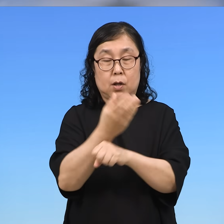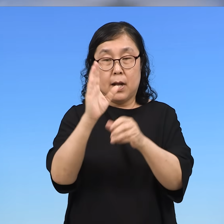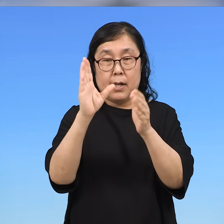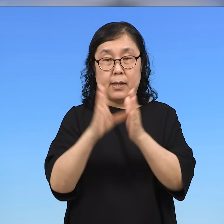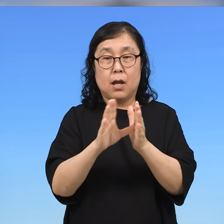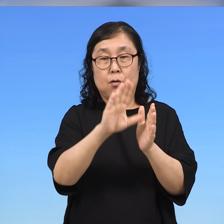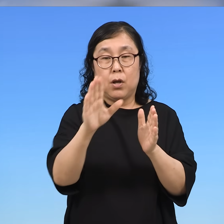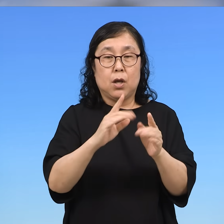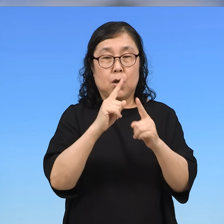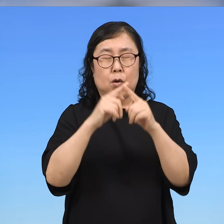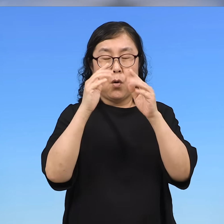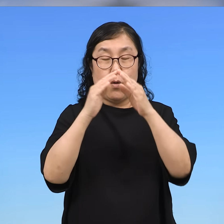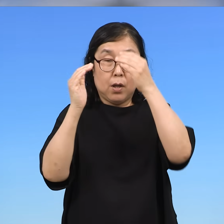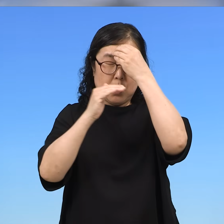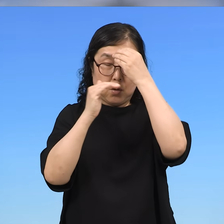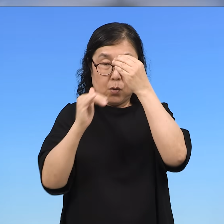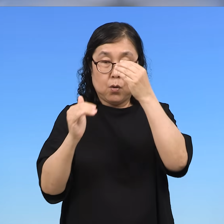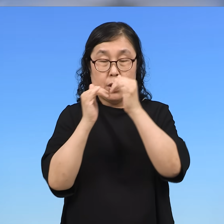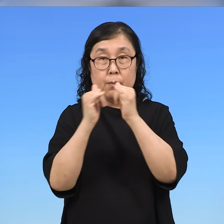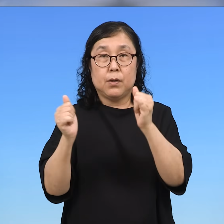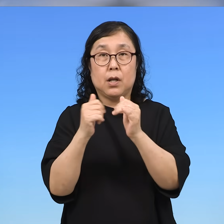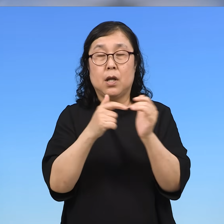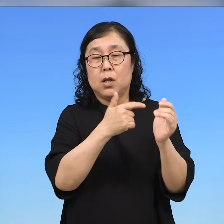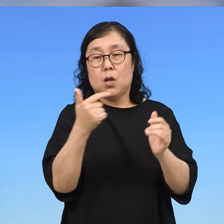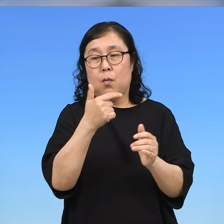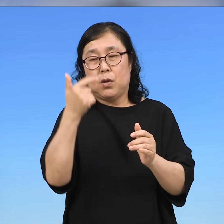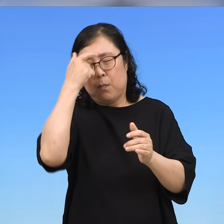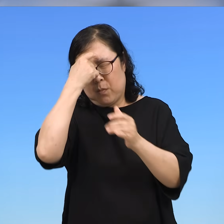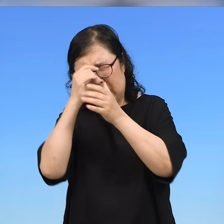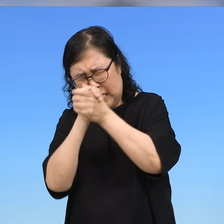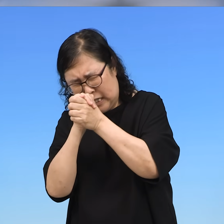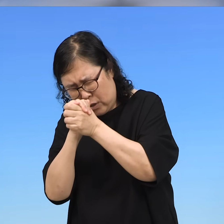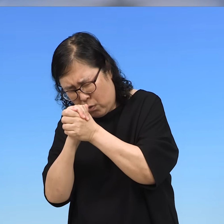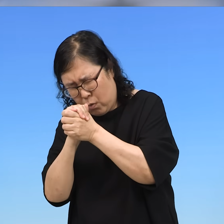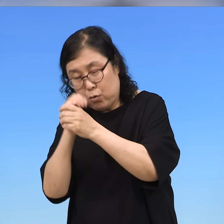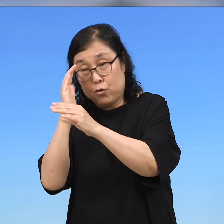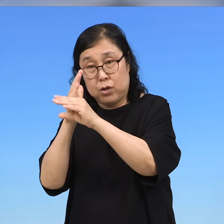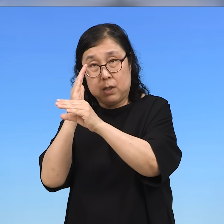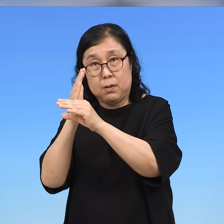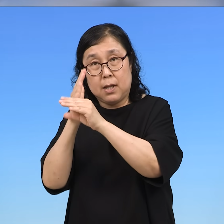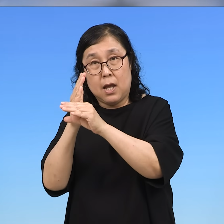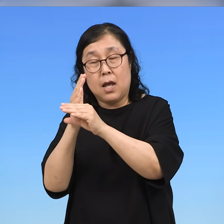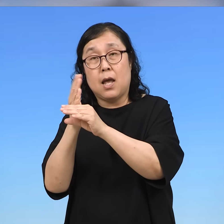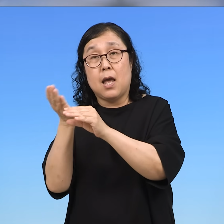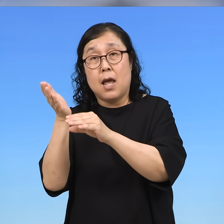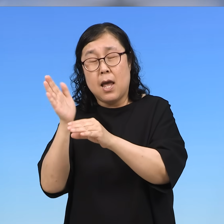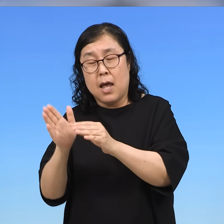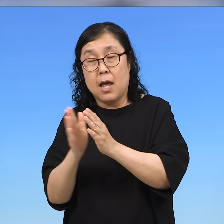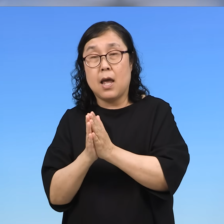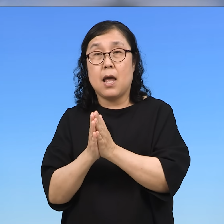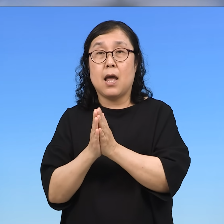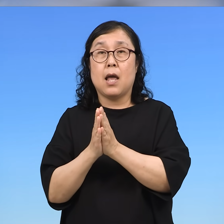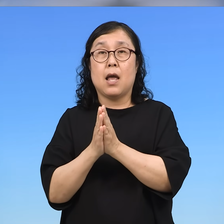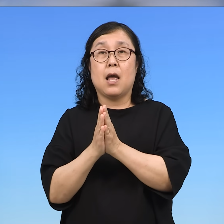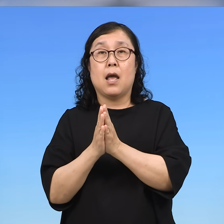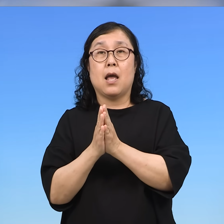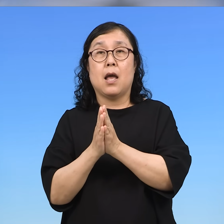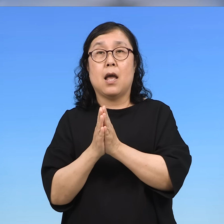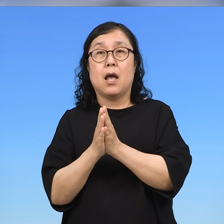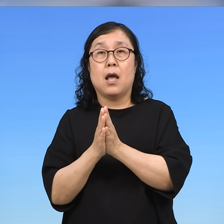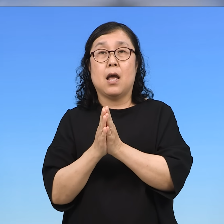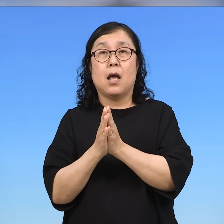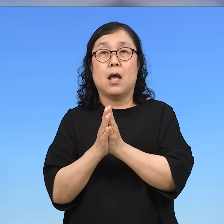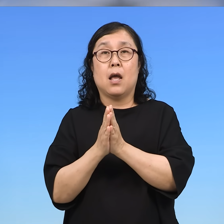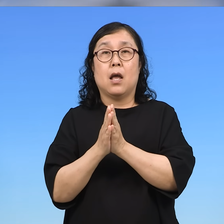들어보시면요, 지금 우리 교회 성도님들이 너무 지금 막 기도는 막 열심히 하는데 이게 이 초상집에 가가지고